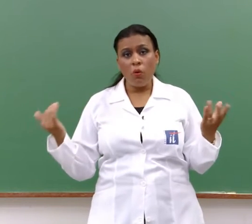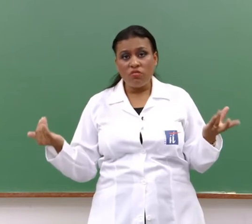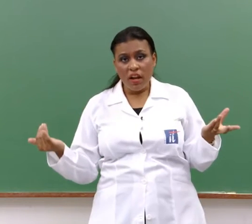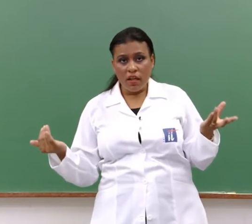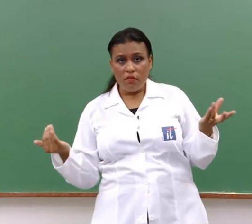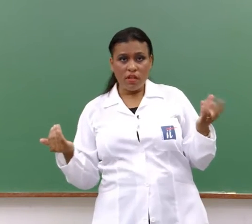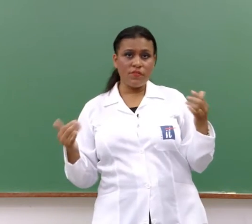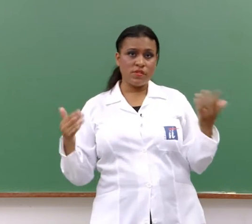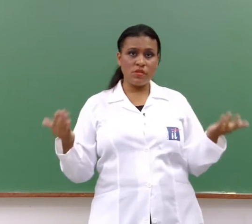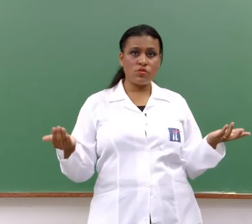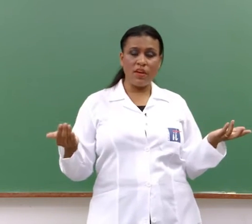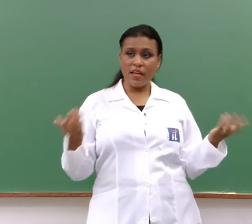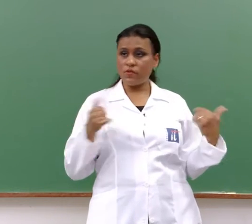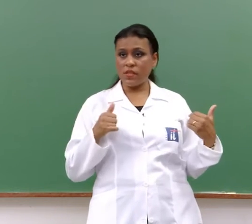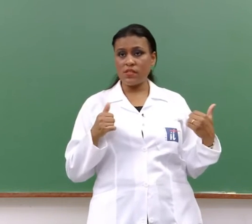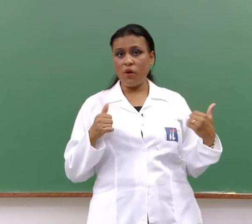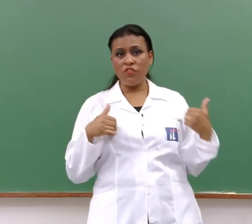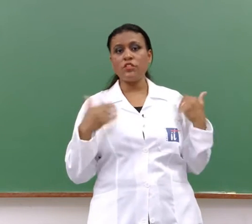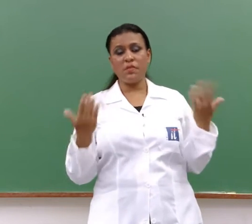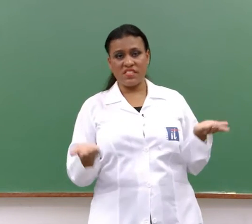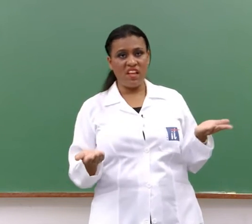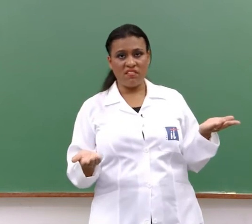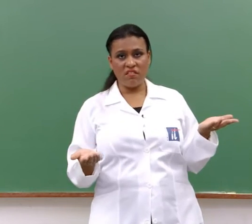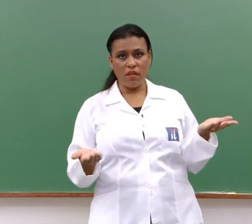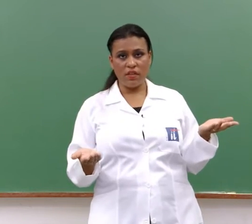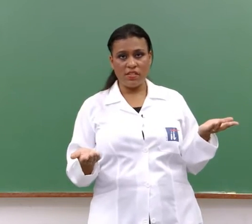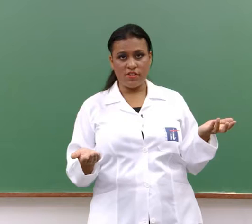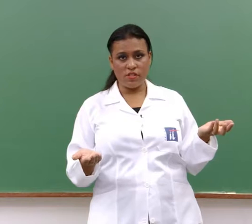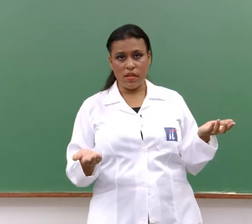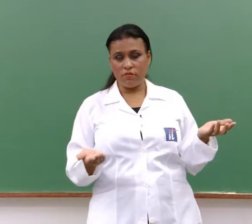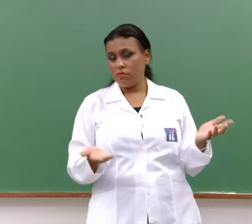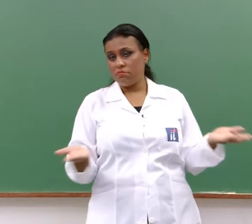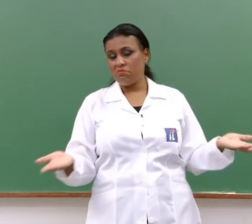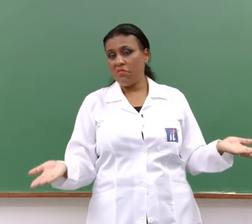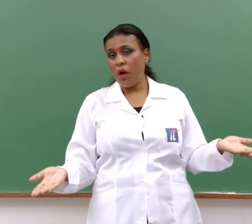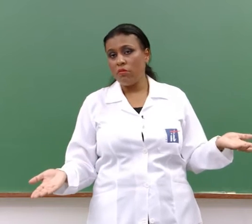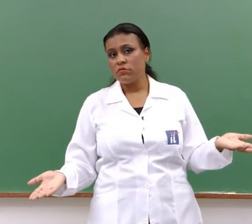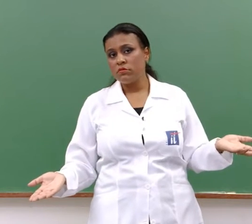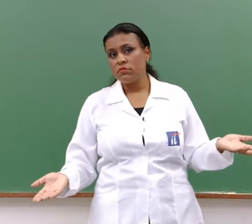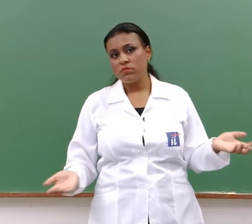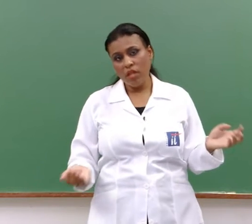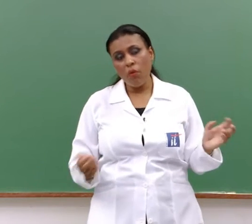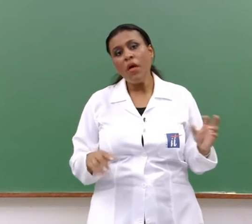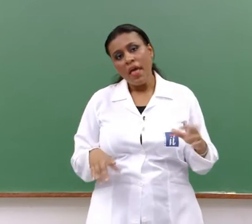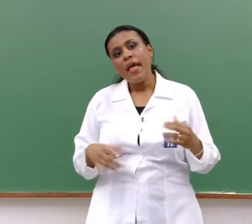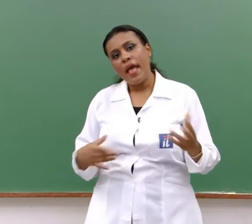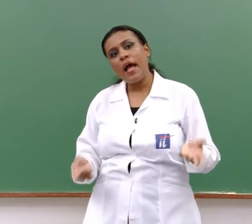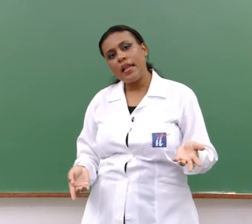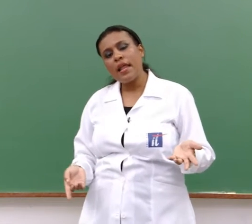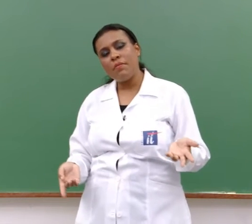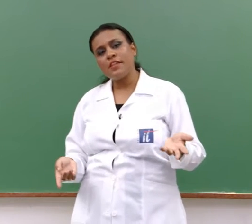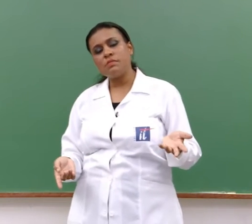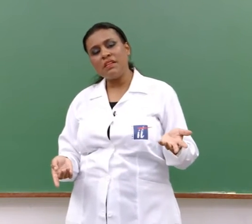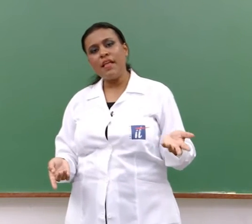outra língua que você desconhece, você está ouvindo, mas está entendendo o que ele está dizendo? Não. Então, é na mesma